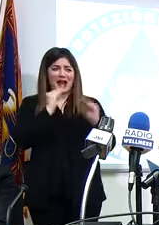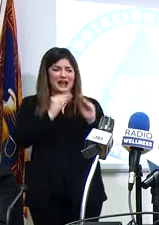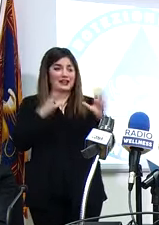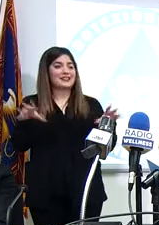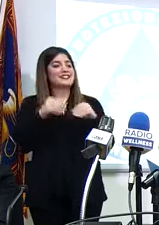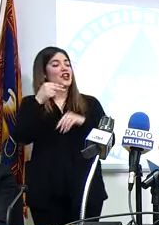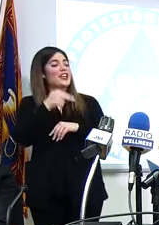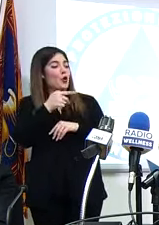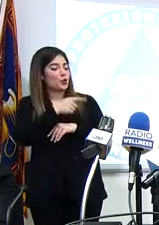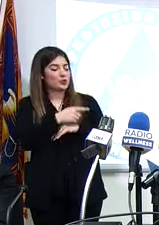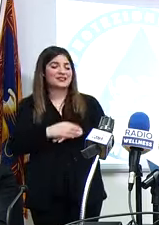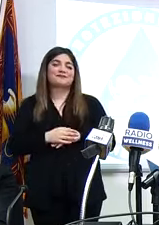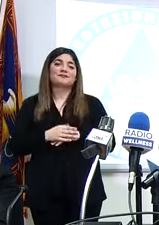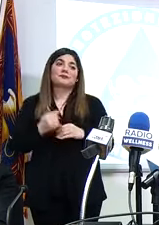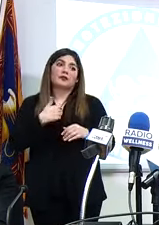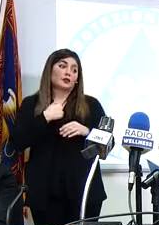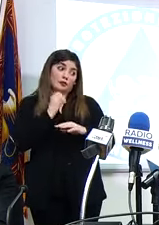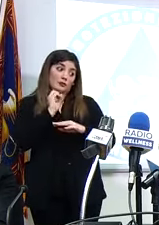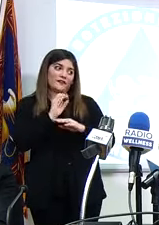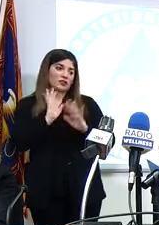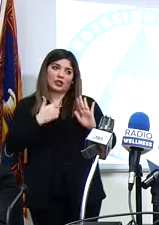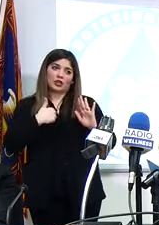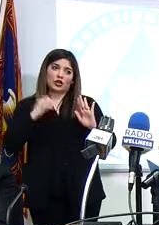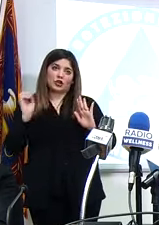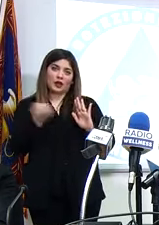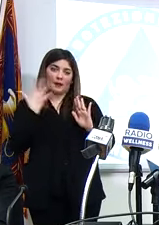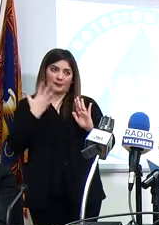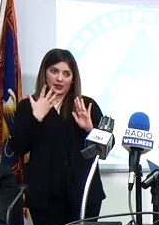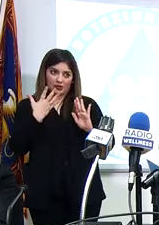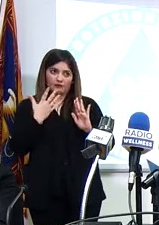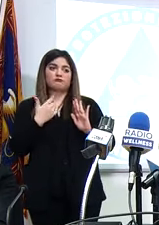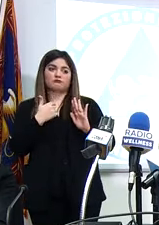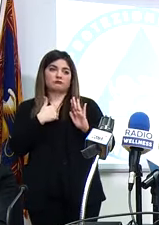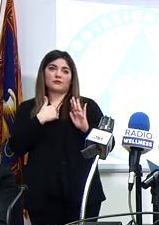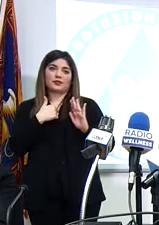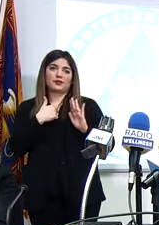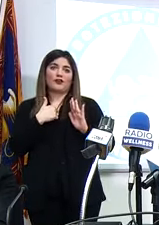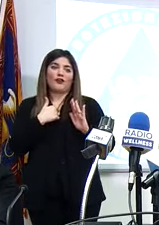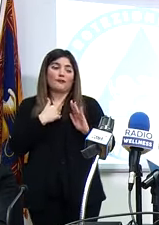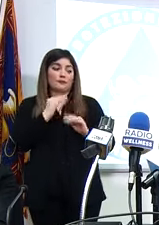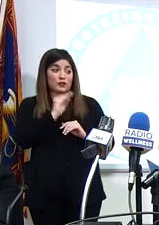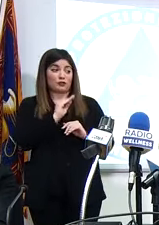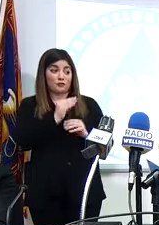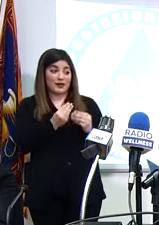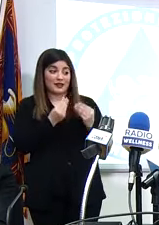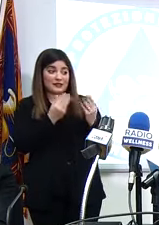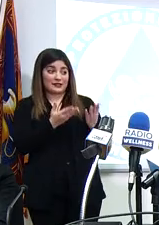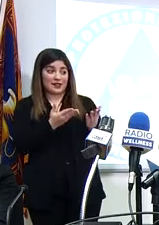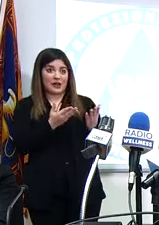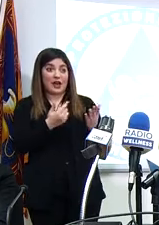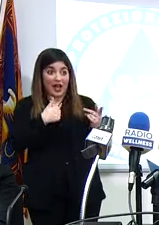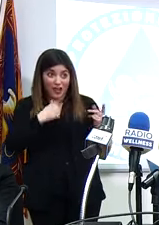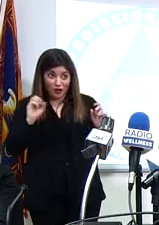Allora, professore, sarò rapida. Le porgo 2 domande che si stanno ponendo anche tante. Io devo essere altrettanto rapido.